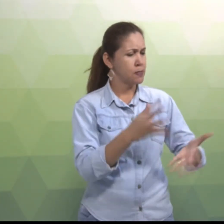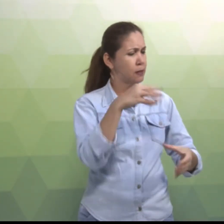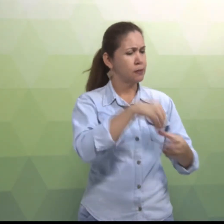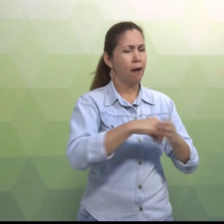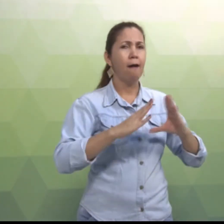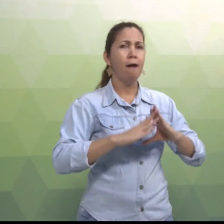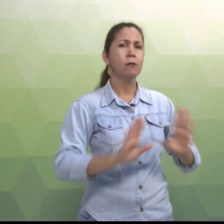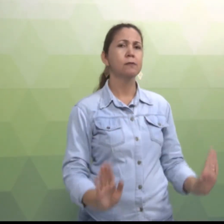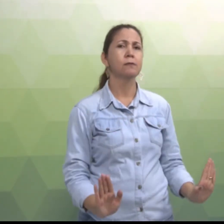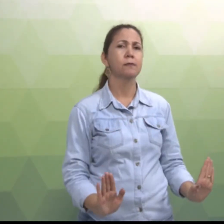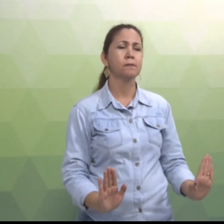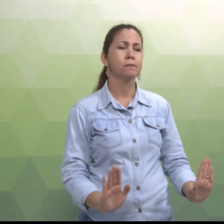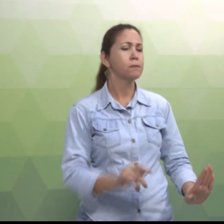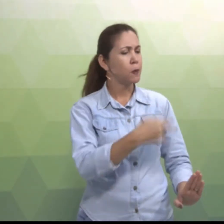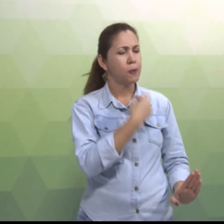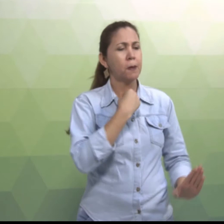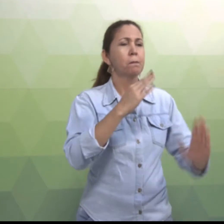uso da língua de sinais em casa.